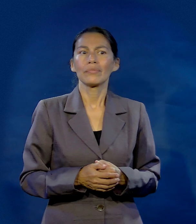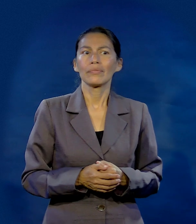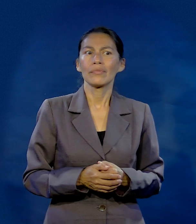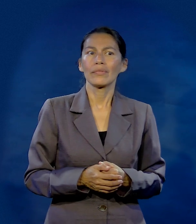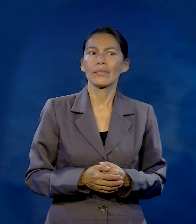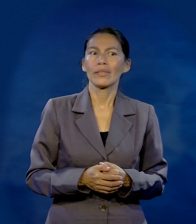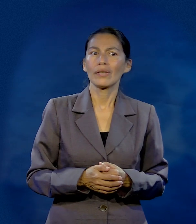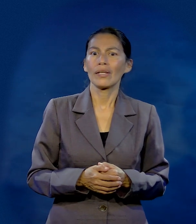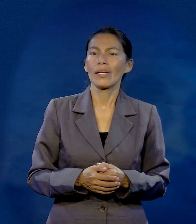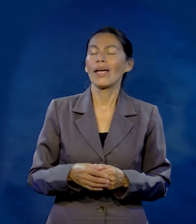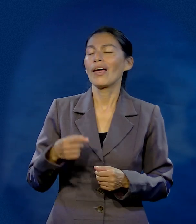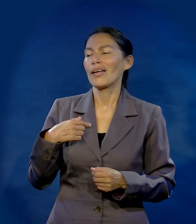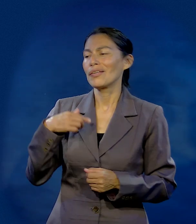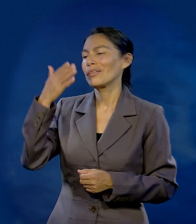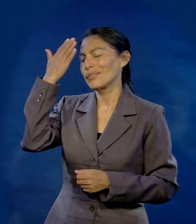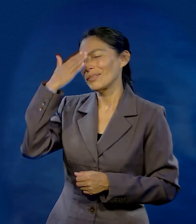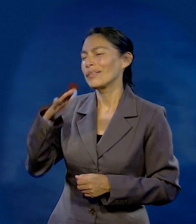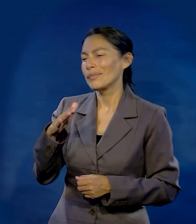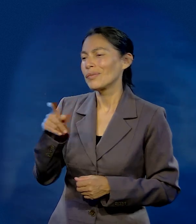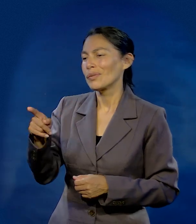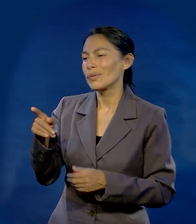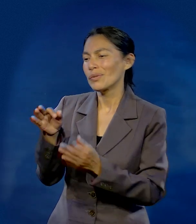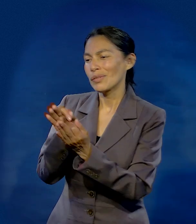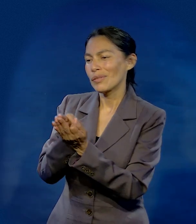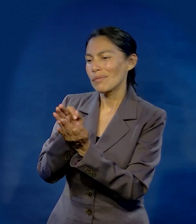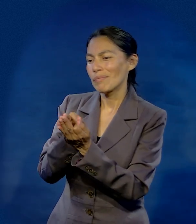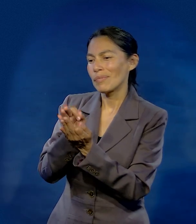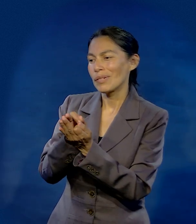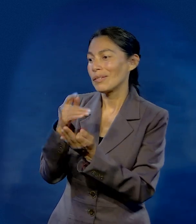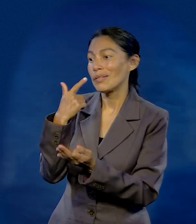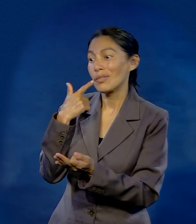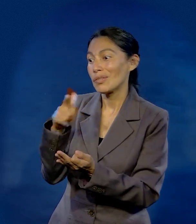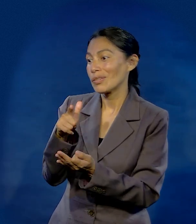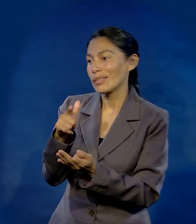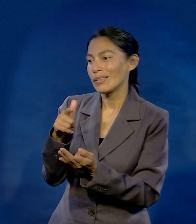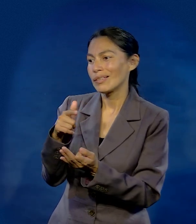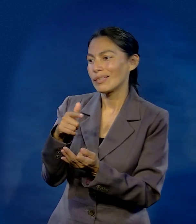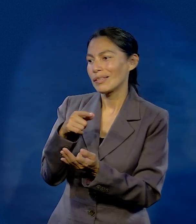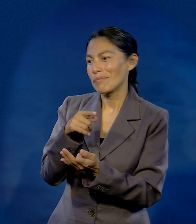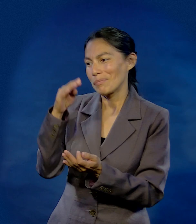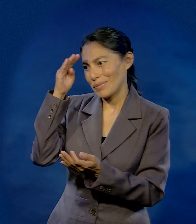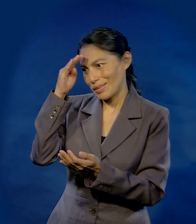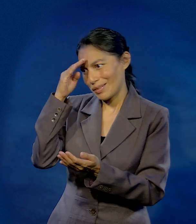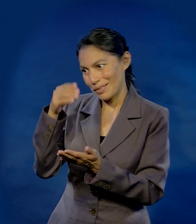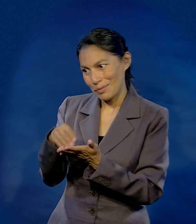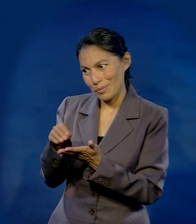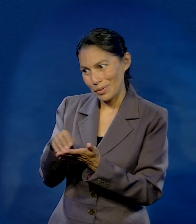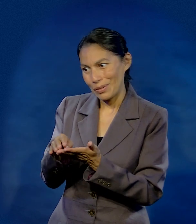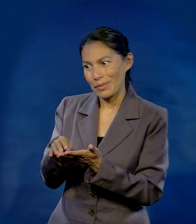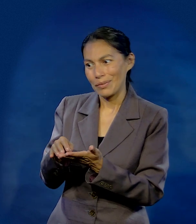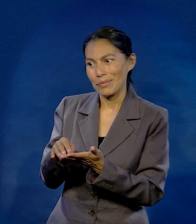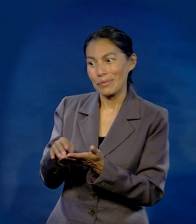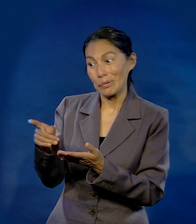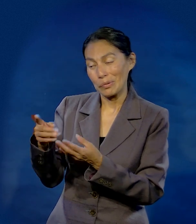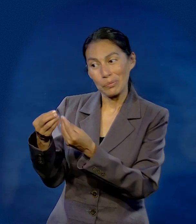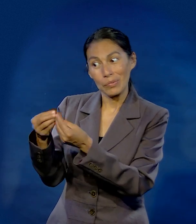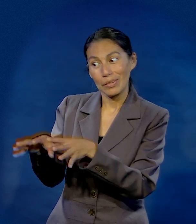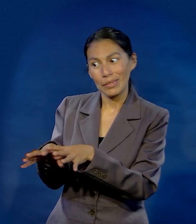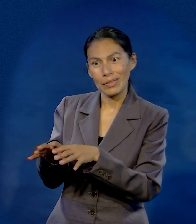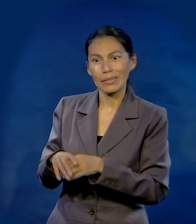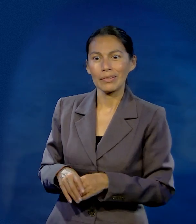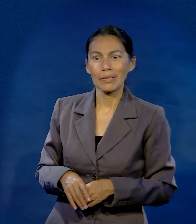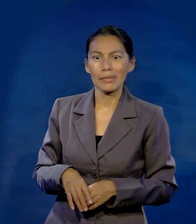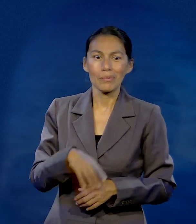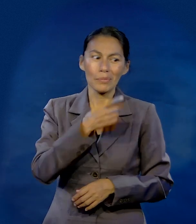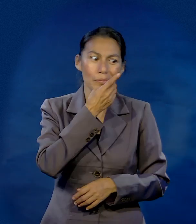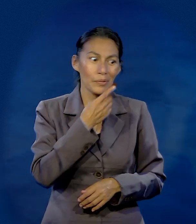yo tengo yo le regalo una copia del libro de hogar cristiano y el libro de la salud ese me lo he bebido Es más yo he tenido